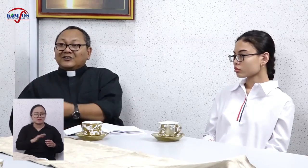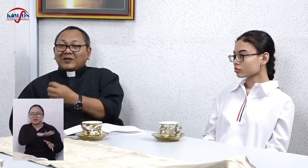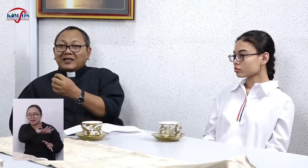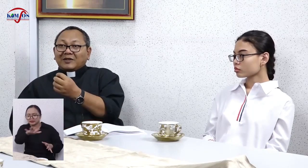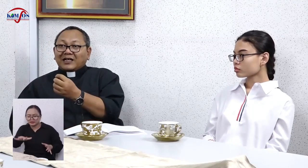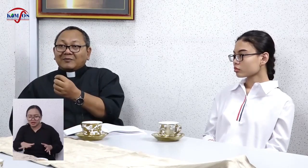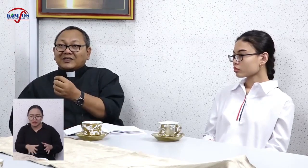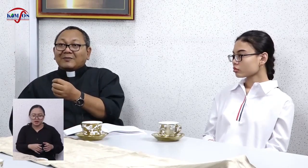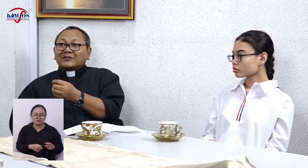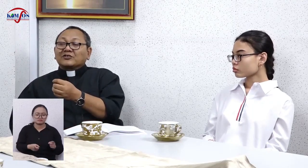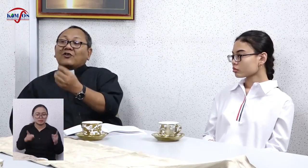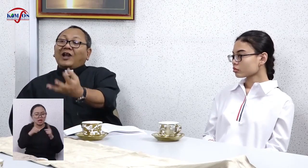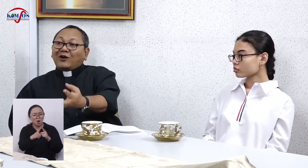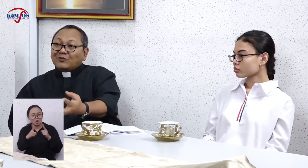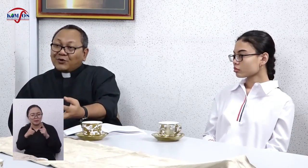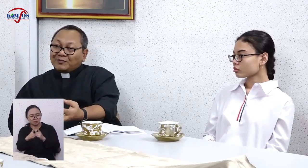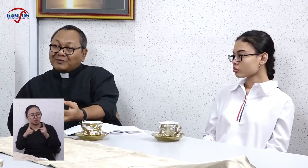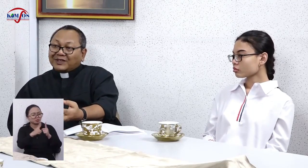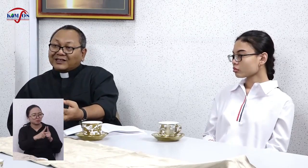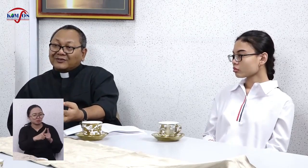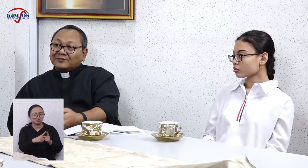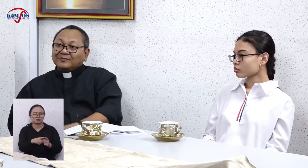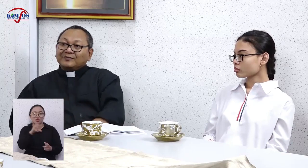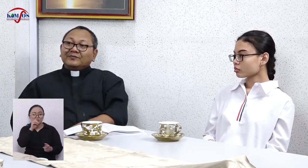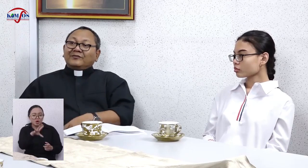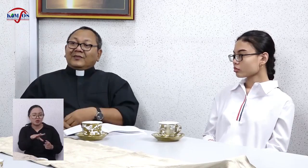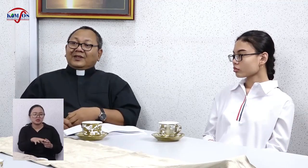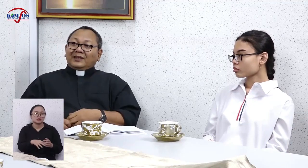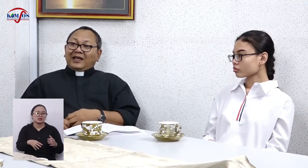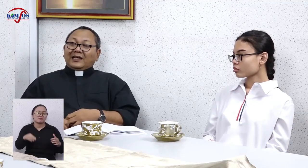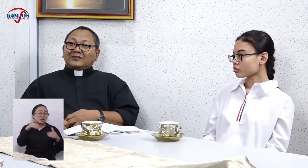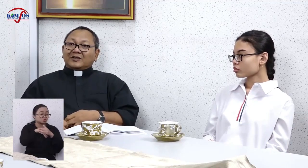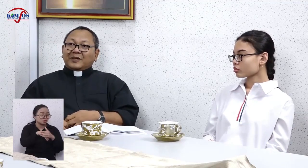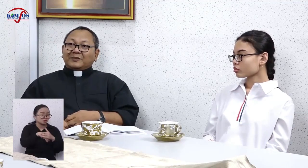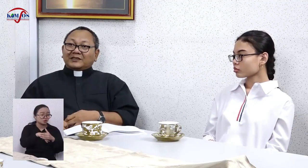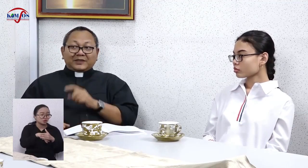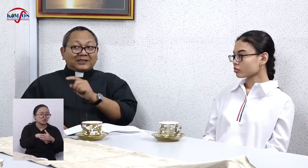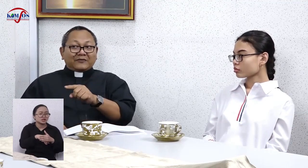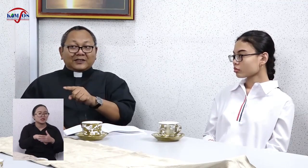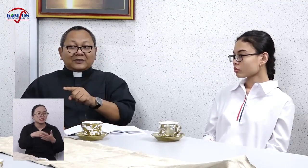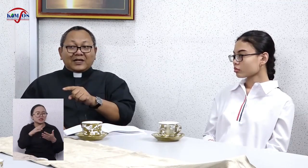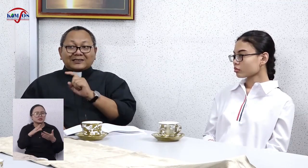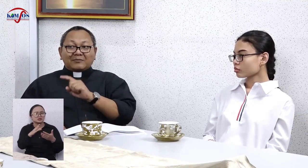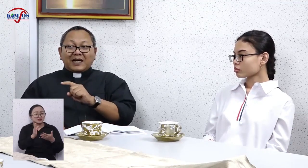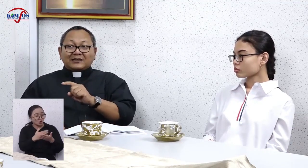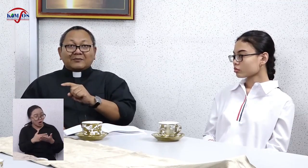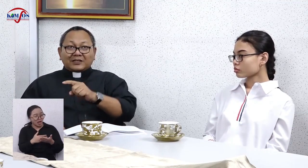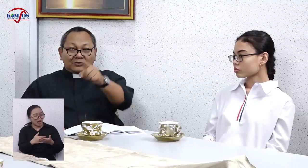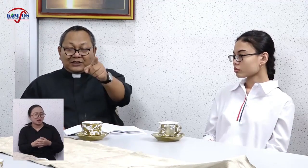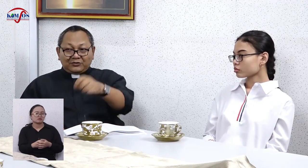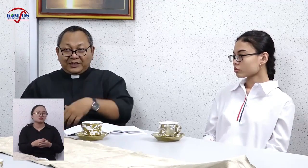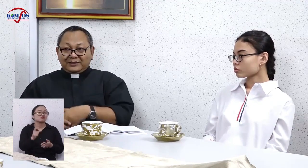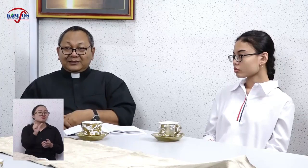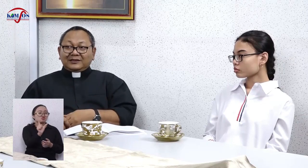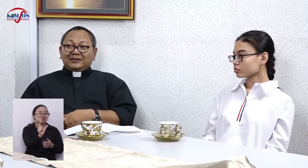supaya mereka bisa masuk sekolah umum begitu Oh ya itu sebabnya seperti David itu sma-nya